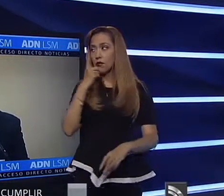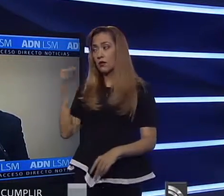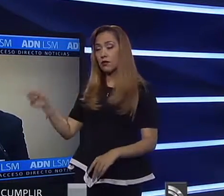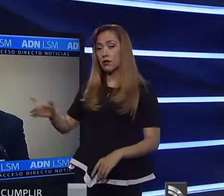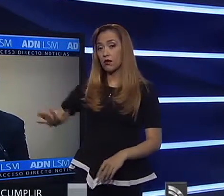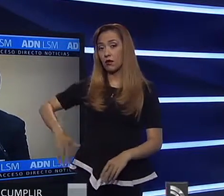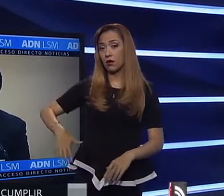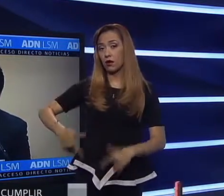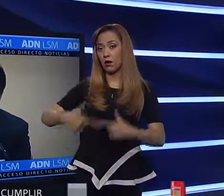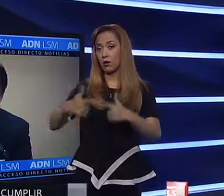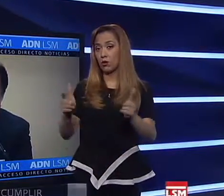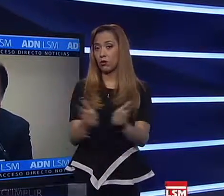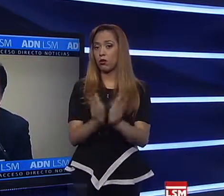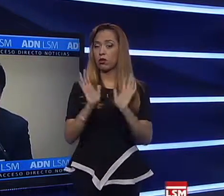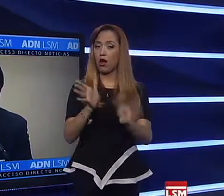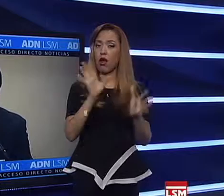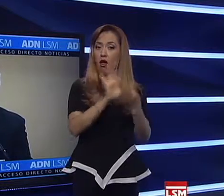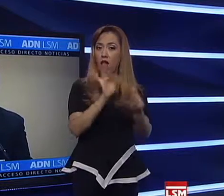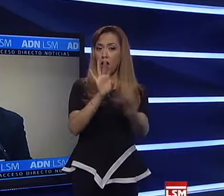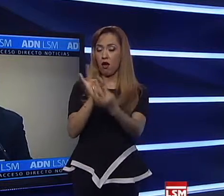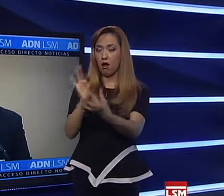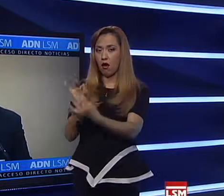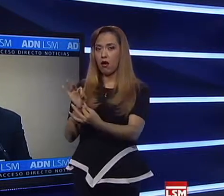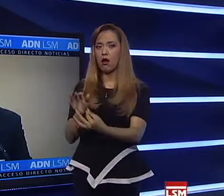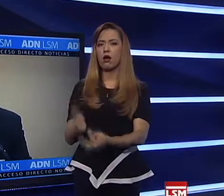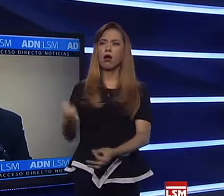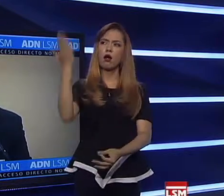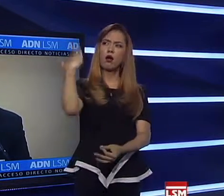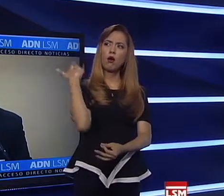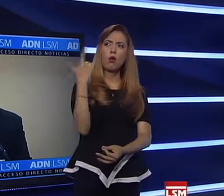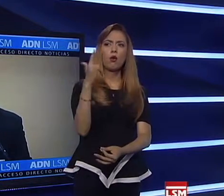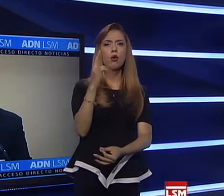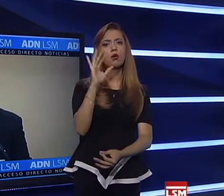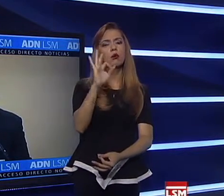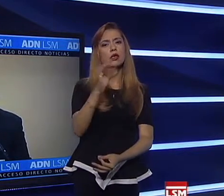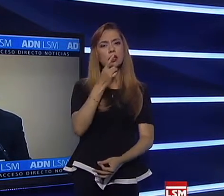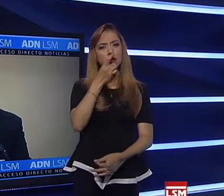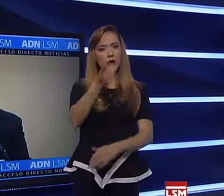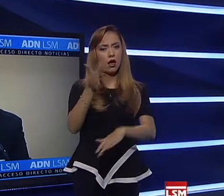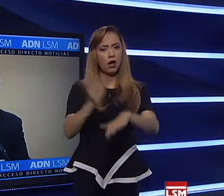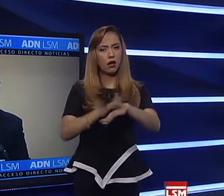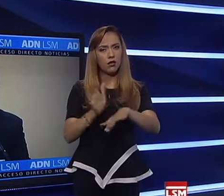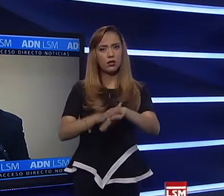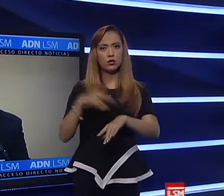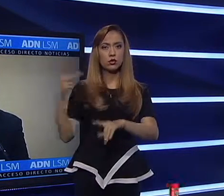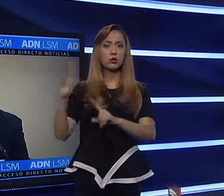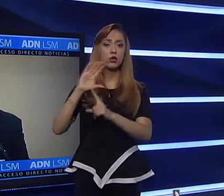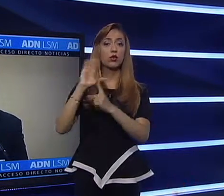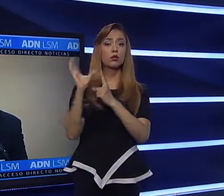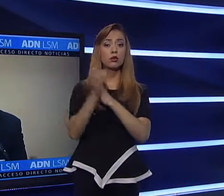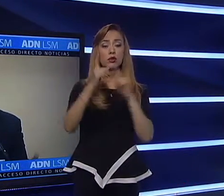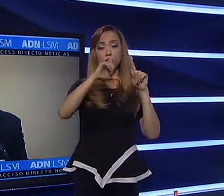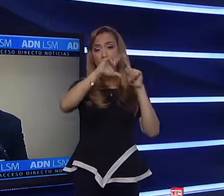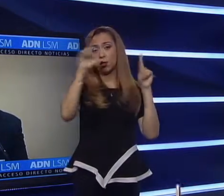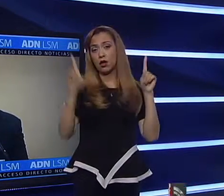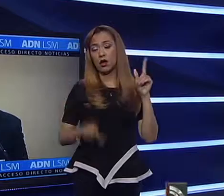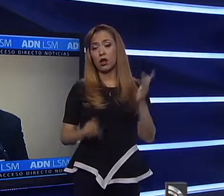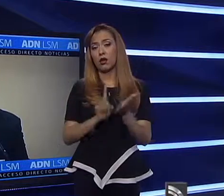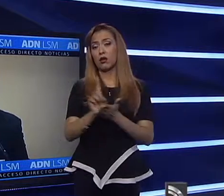internacionales, pero también de aquellas que desde julio pasado emitió la Comisión Nacional de los Derechos Humanos. Explicó que